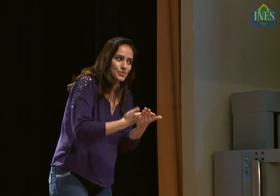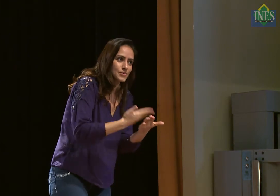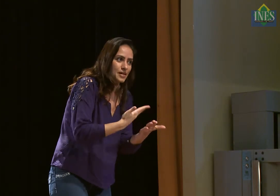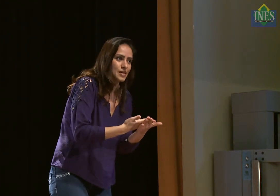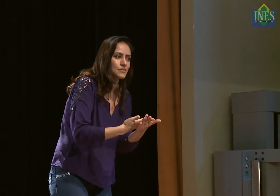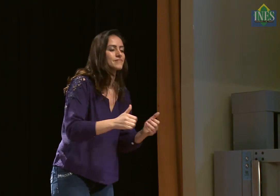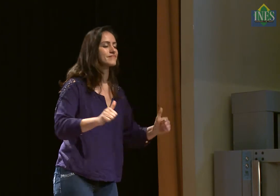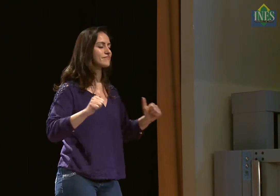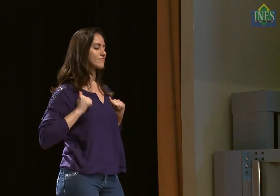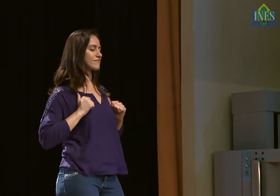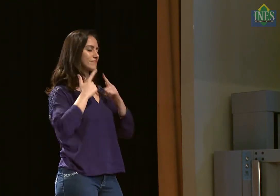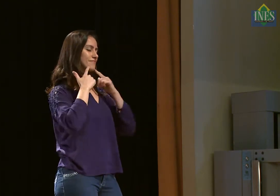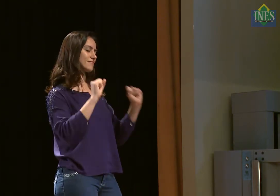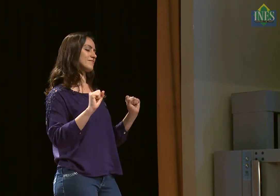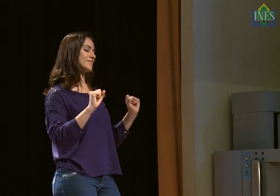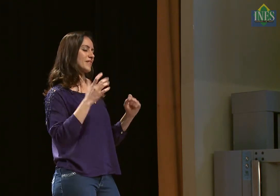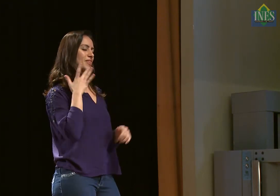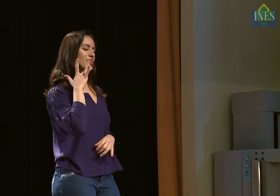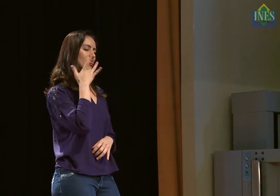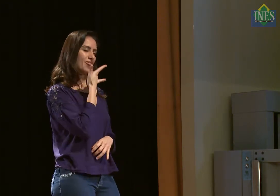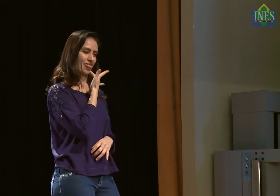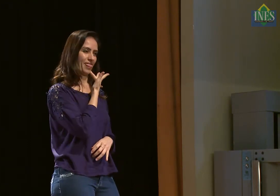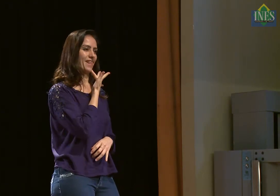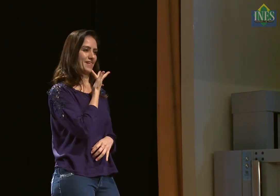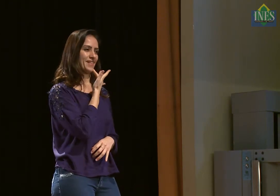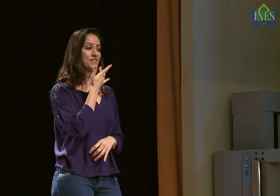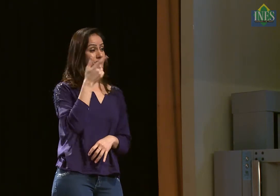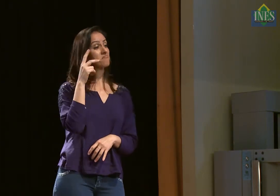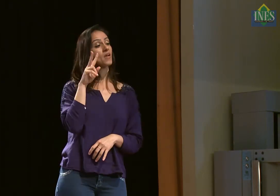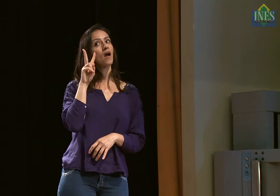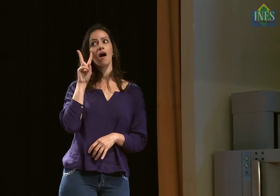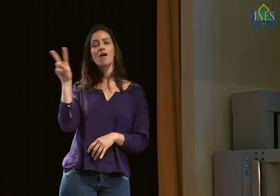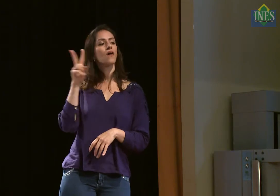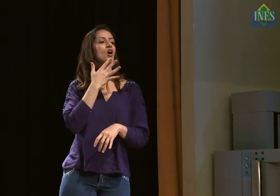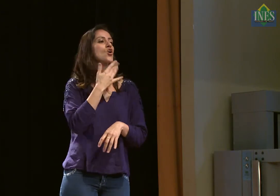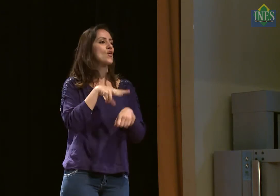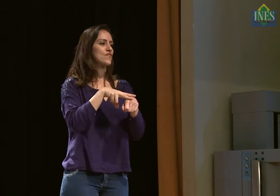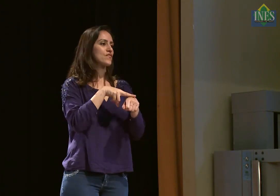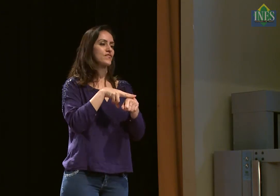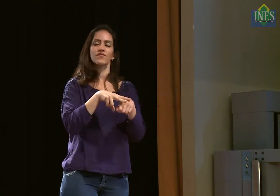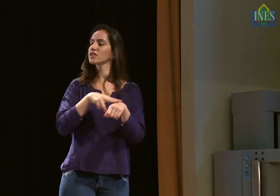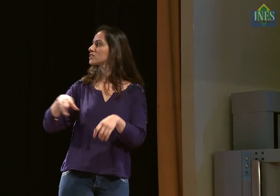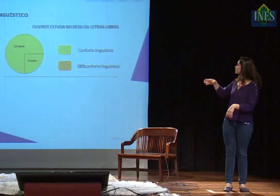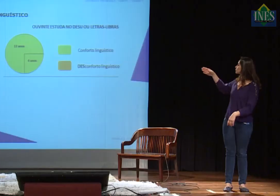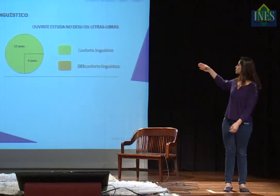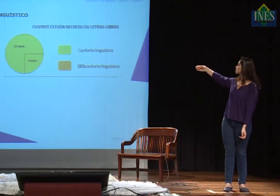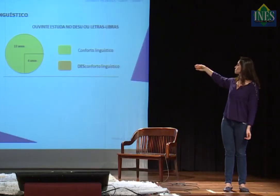de ensino, né, desde a educação infantil, aí você já tem um conforto linguístico, porque você estava acostumado com a fala e com a audição. E aí, como vocês